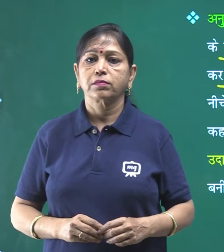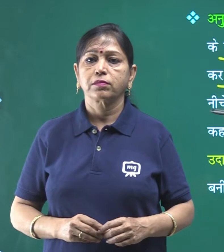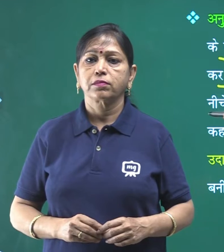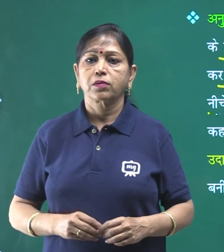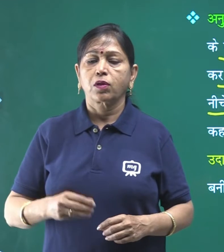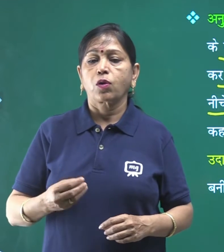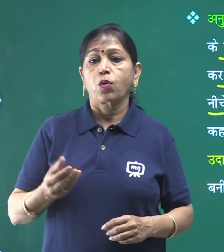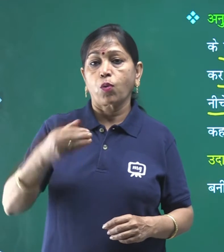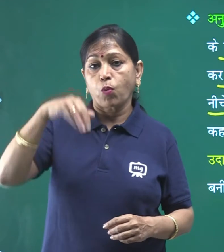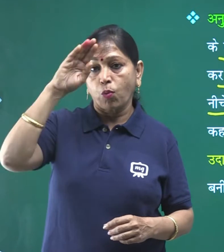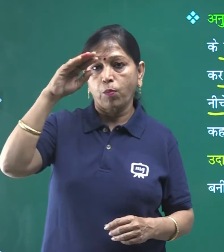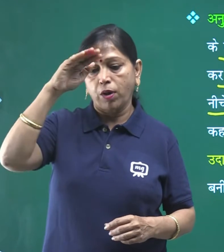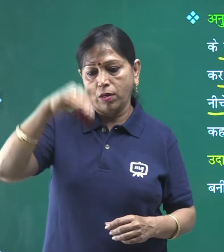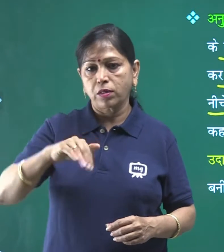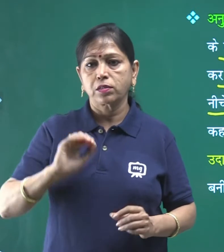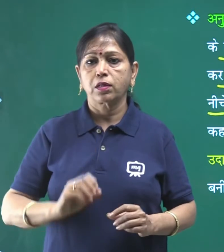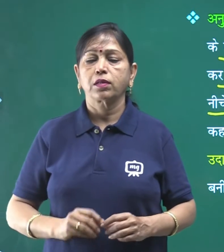ऊपर नीचे